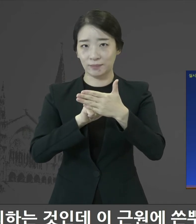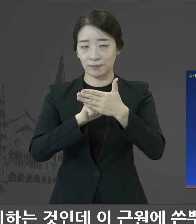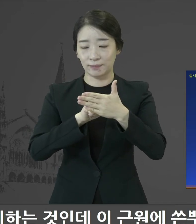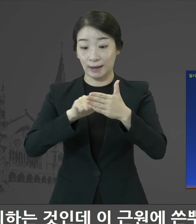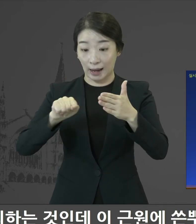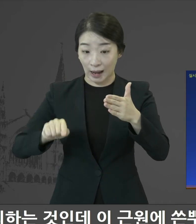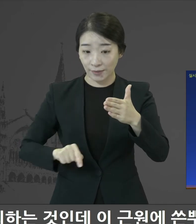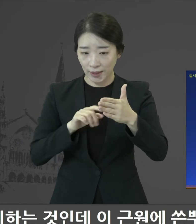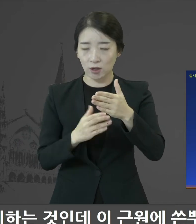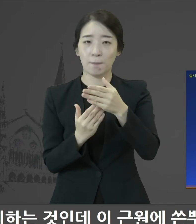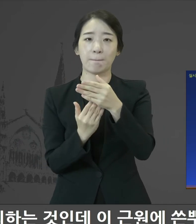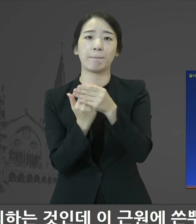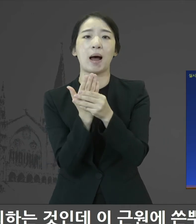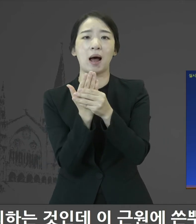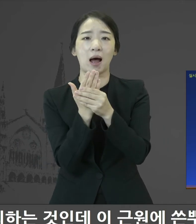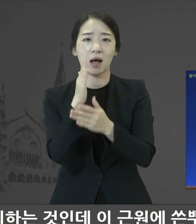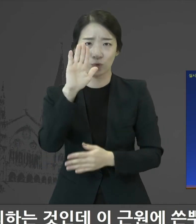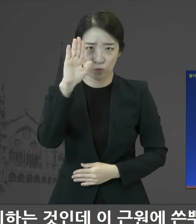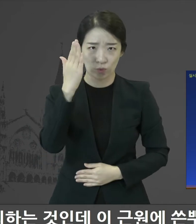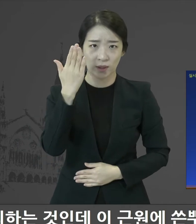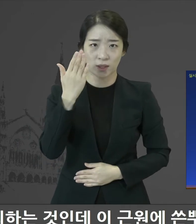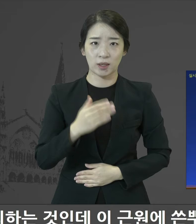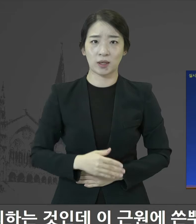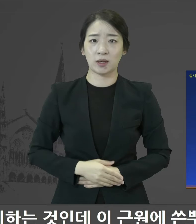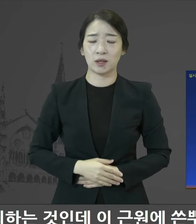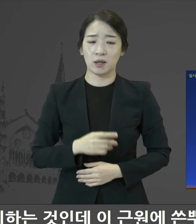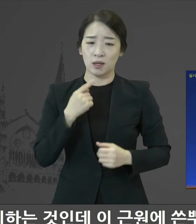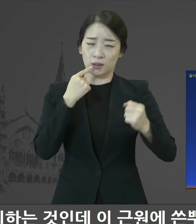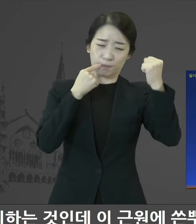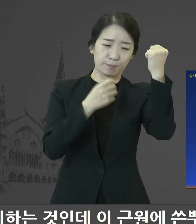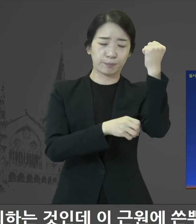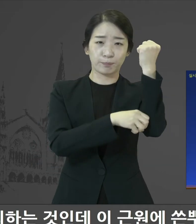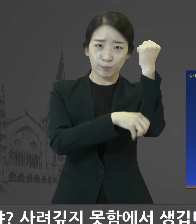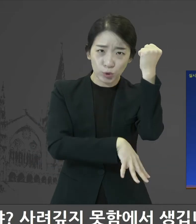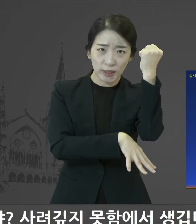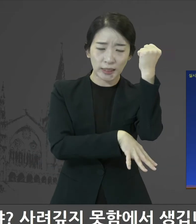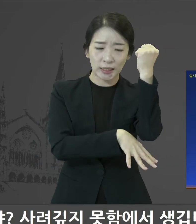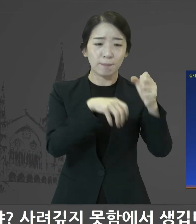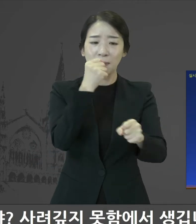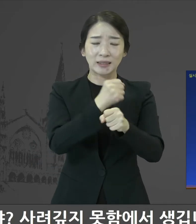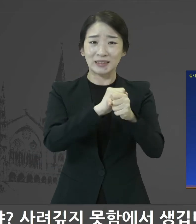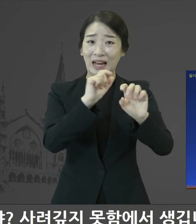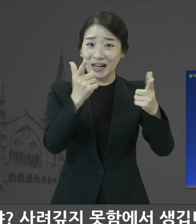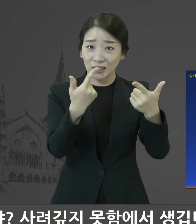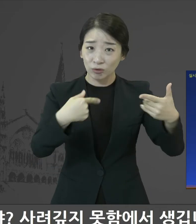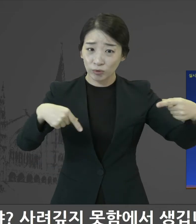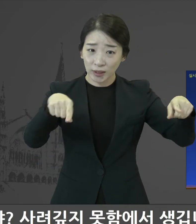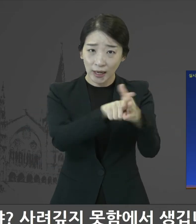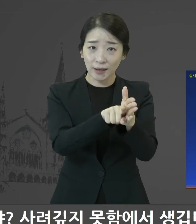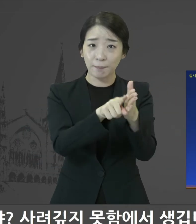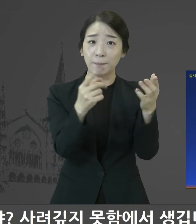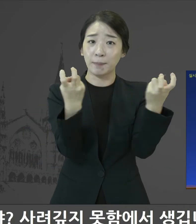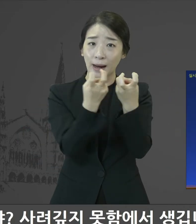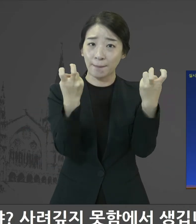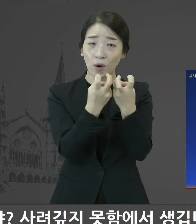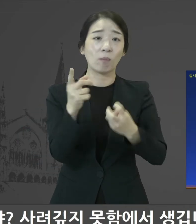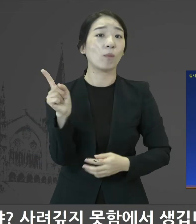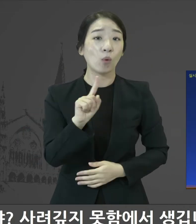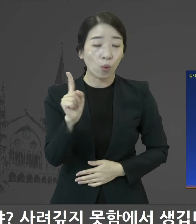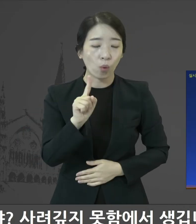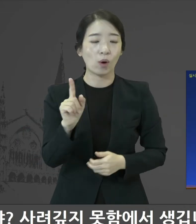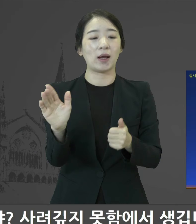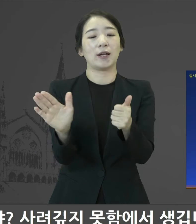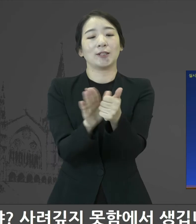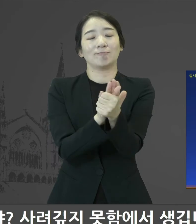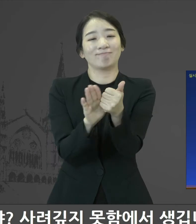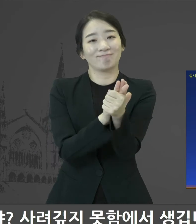그 저자는 쓴뿌리를 우리가 용납하지 않으려면, 쓴뿌리를 만들지 않으려면 사려 깊은 성도가